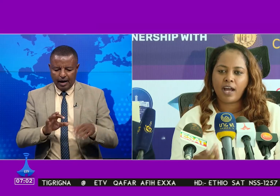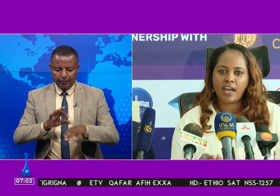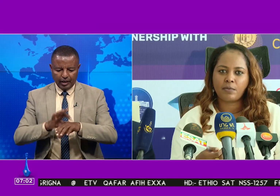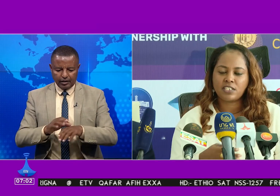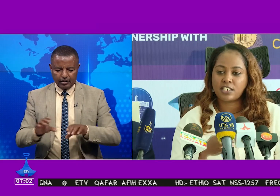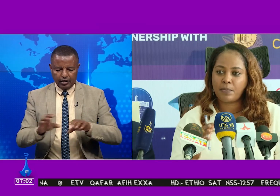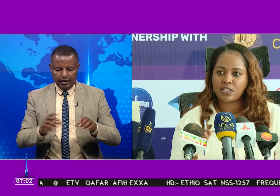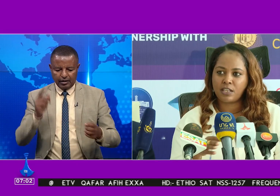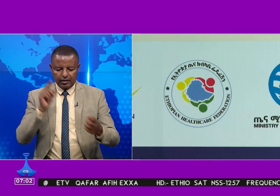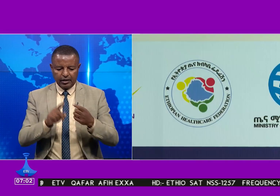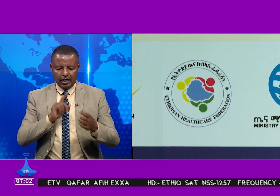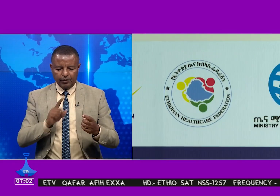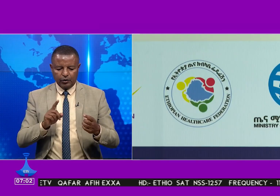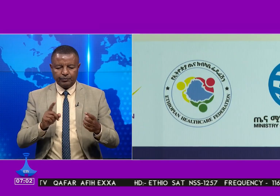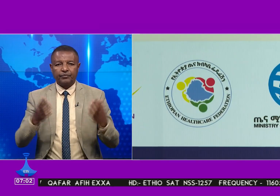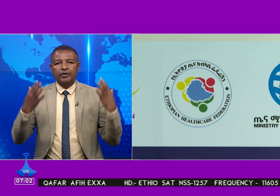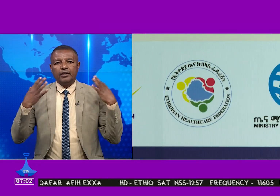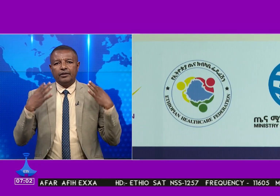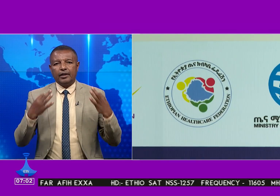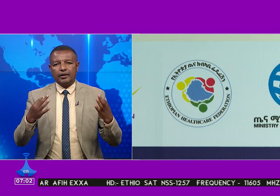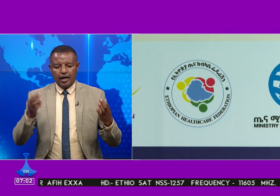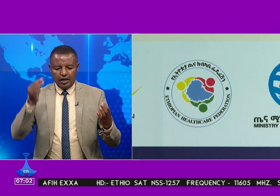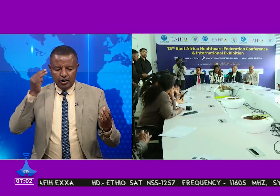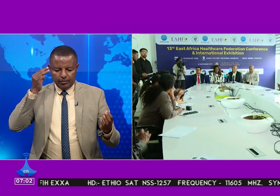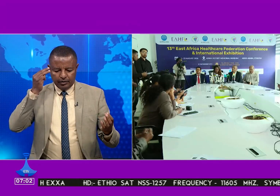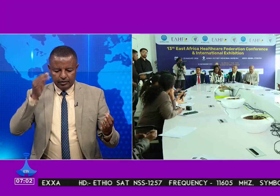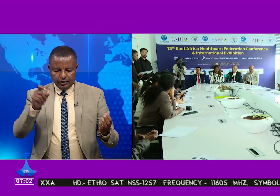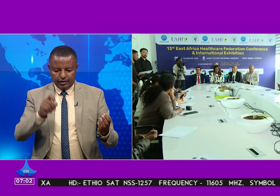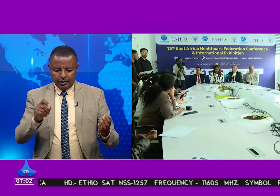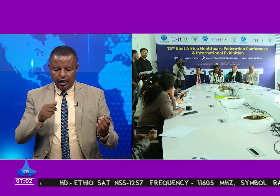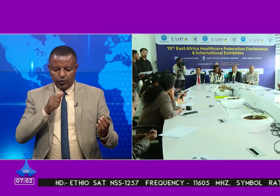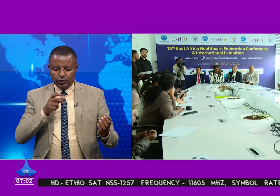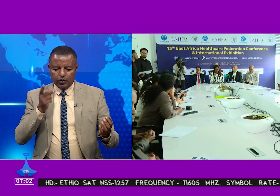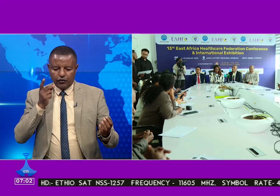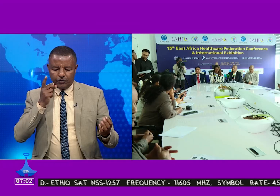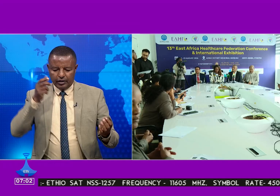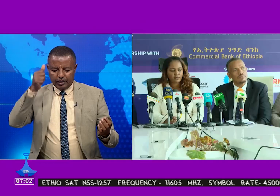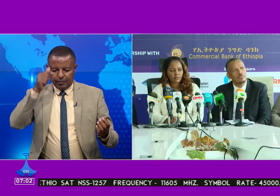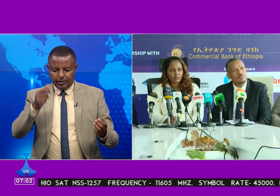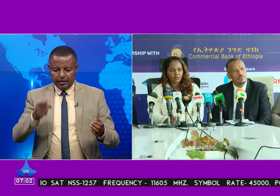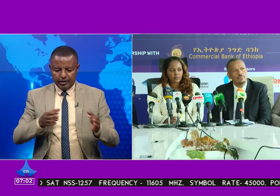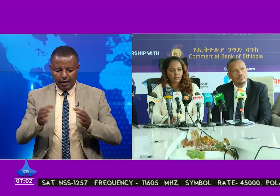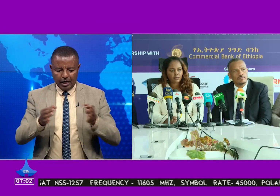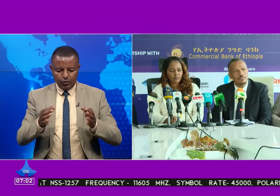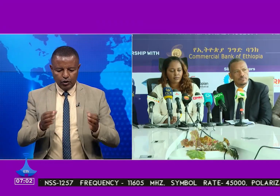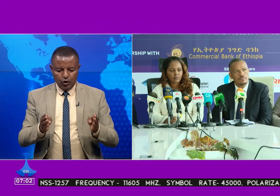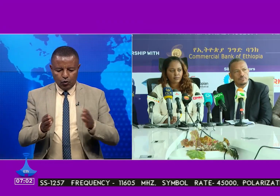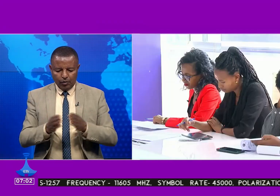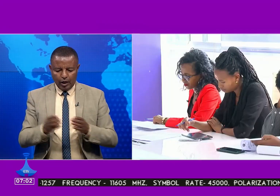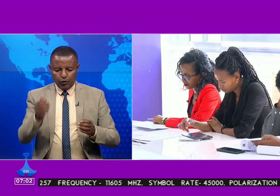የጀርባ አጥንት ለማድረግ ያለመ ነው። የጤና ሚኒስትር ዴኤታ ወይዘሮ ፍሬሕይወት አበበ